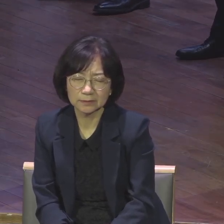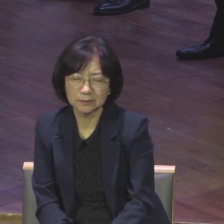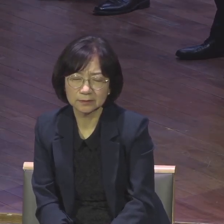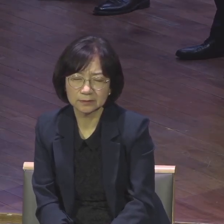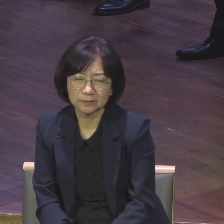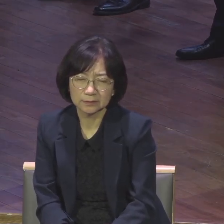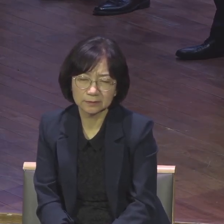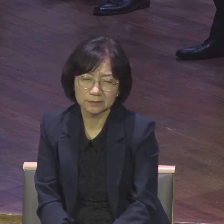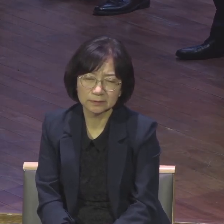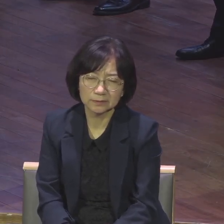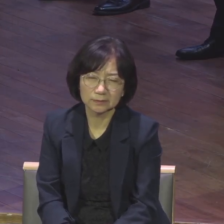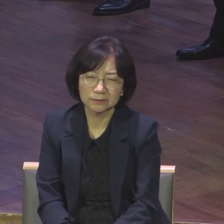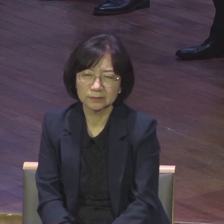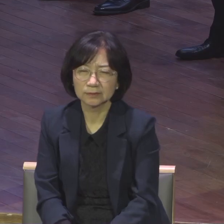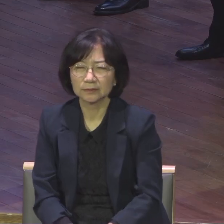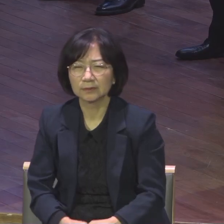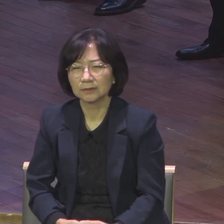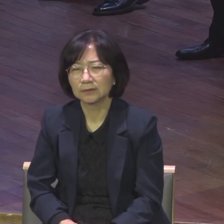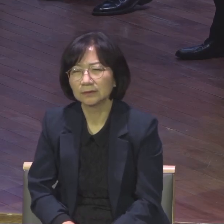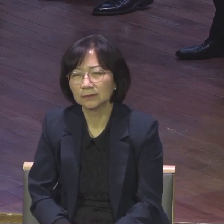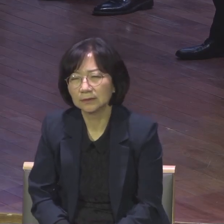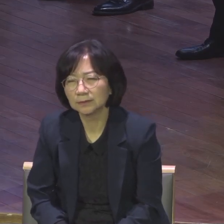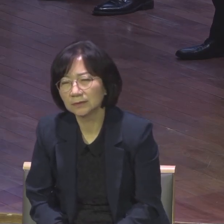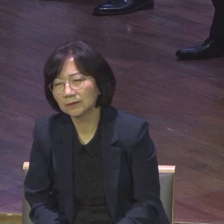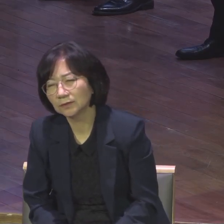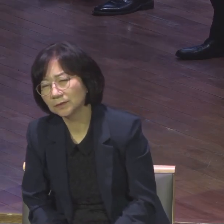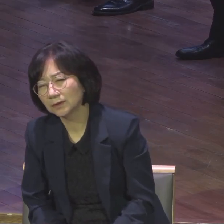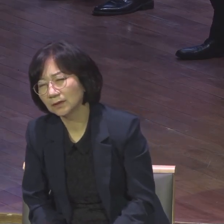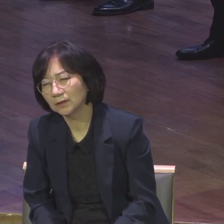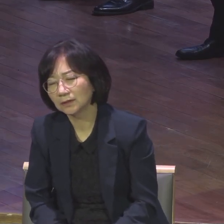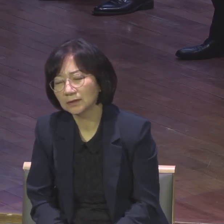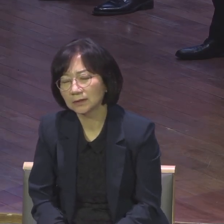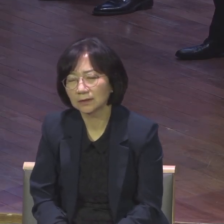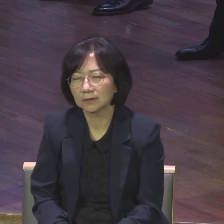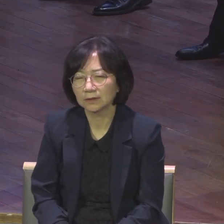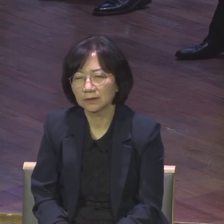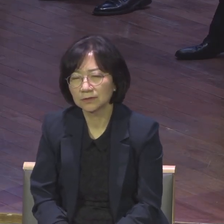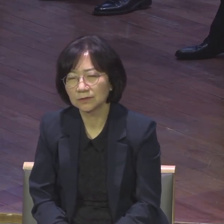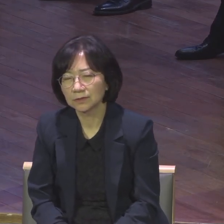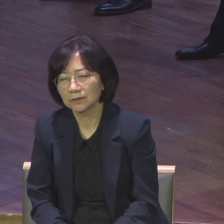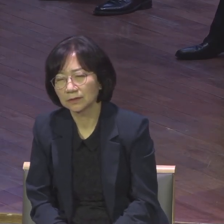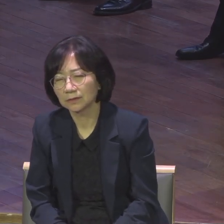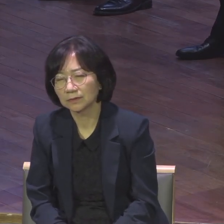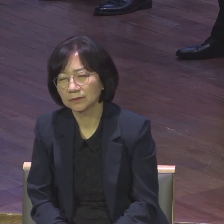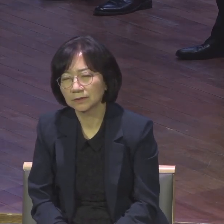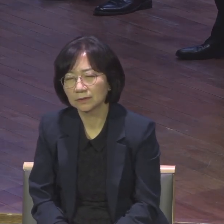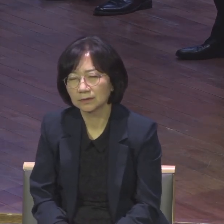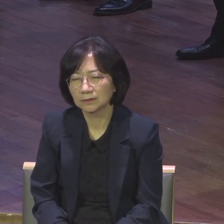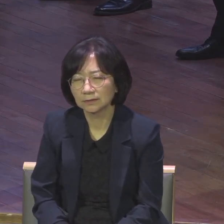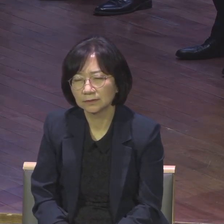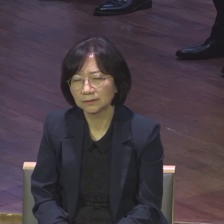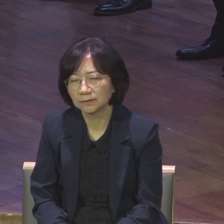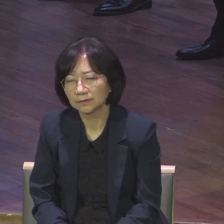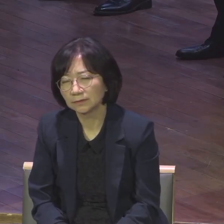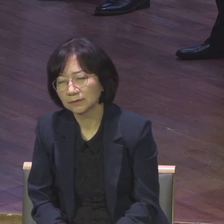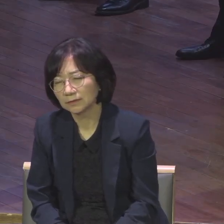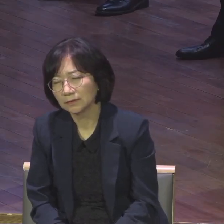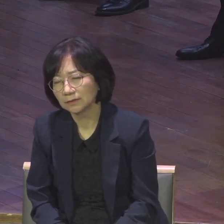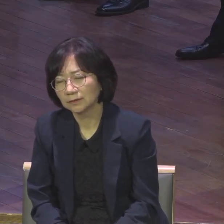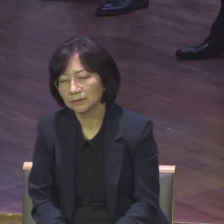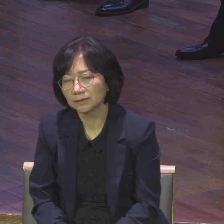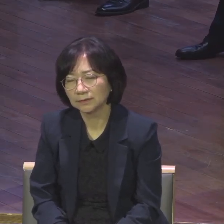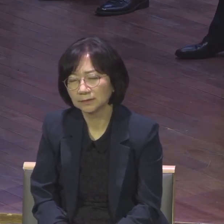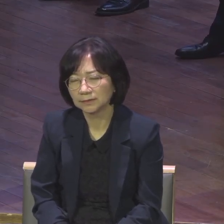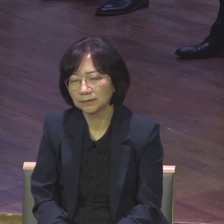있는 참된 행복과 평안과 기쁨과 영원의 축복을 우리 모든 가정에 누릴 수 있도록 하나님께서